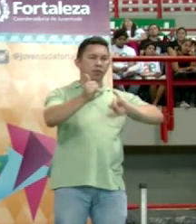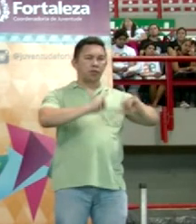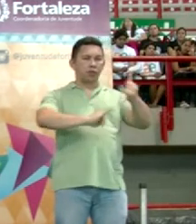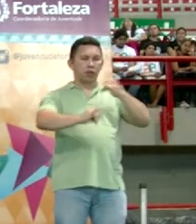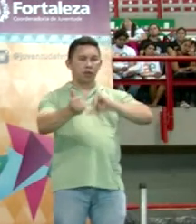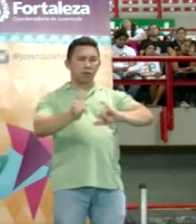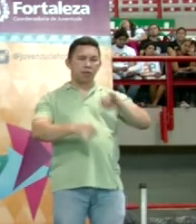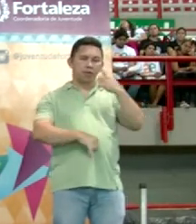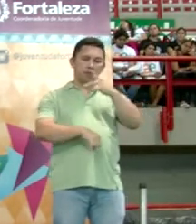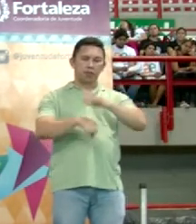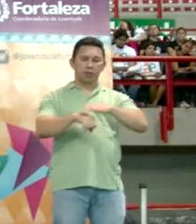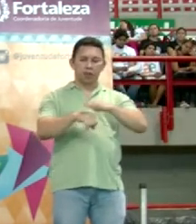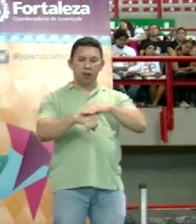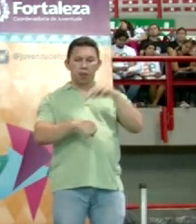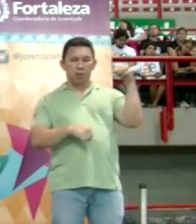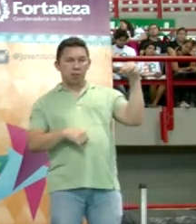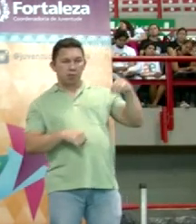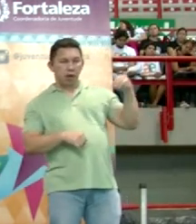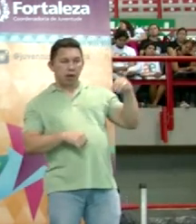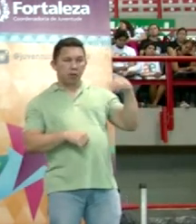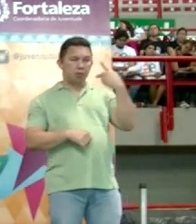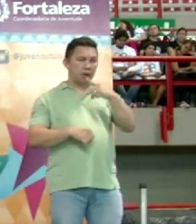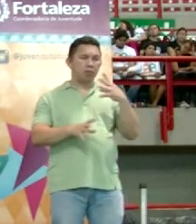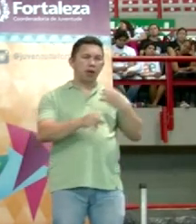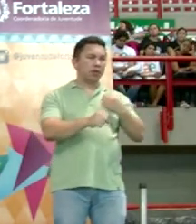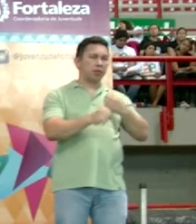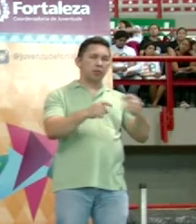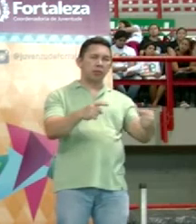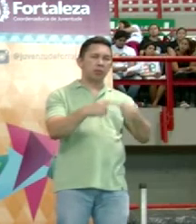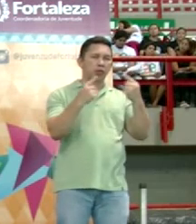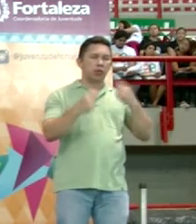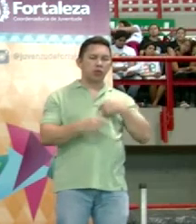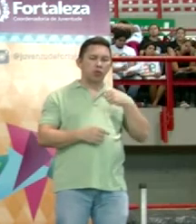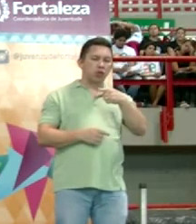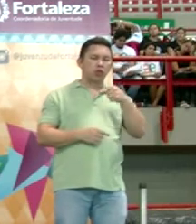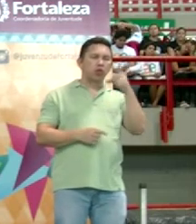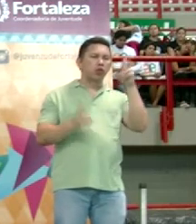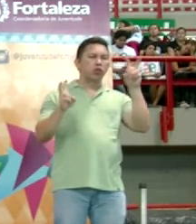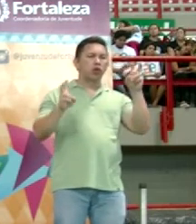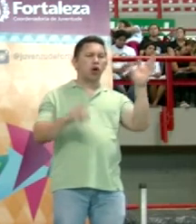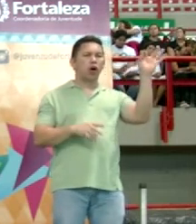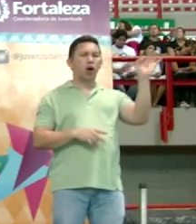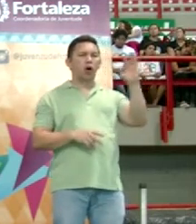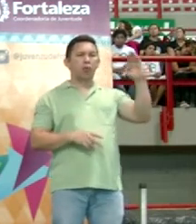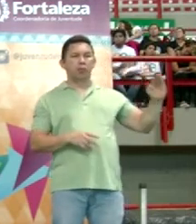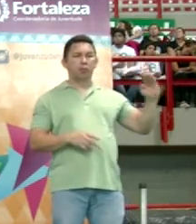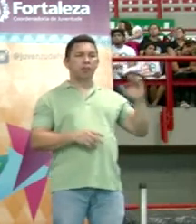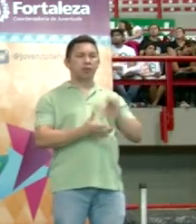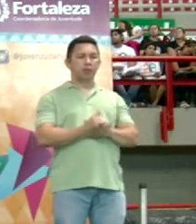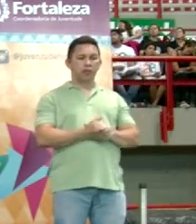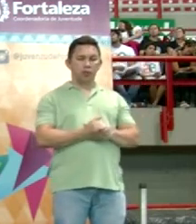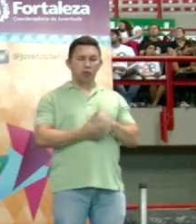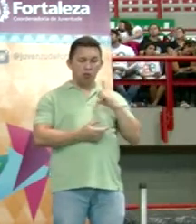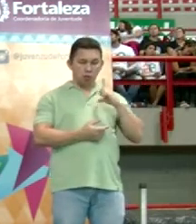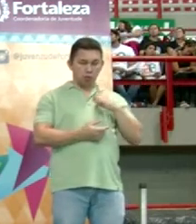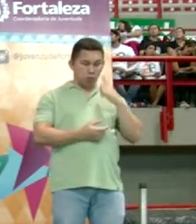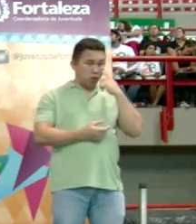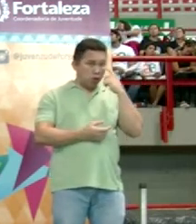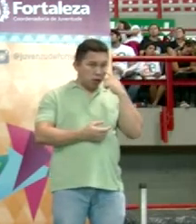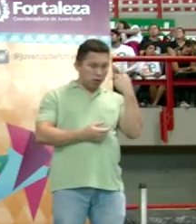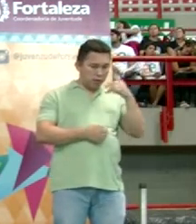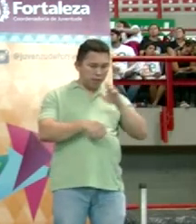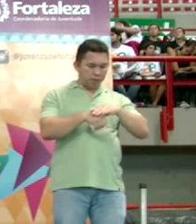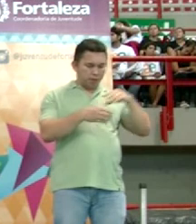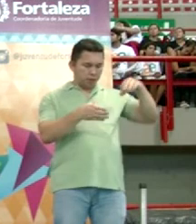fácil que essa questão na prova de química e na de matemática. Mas é pura matemática. É só porcentagem. Ó, a concentração de um